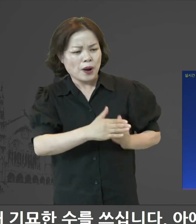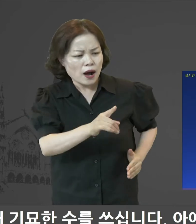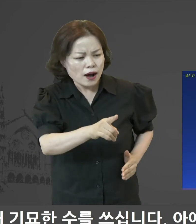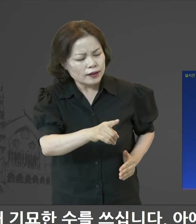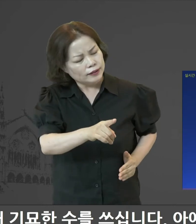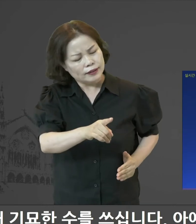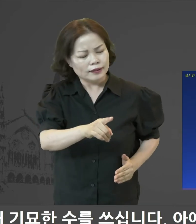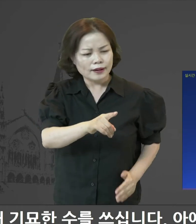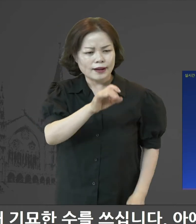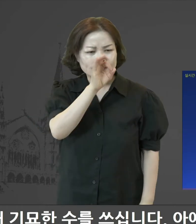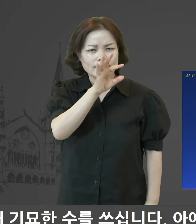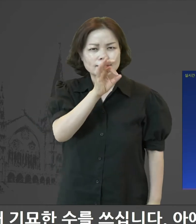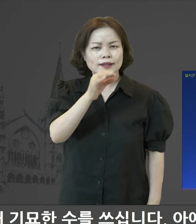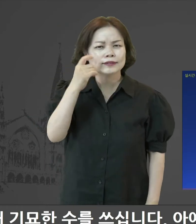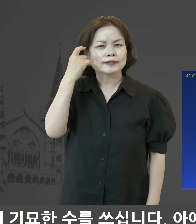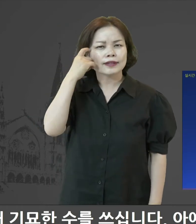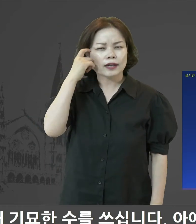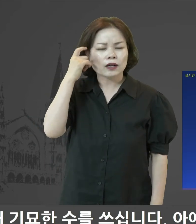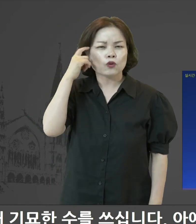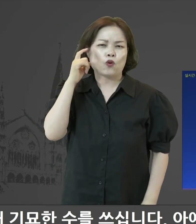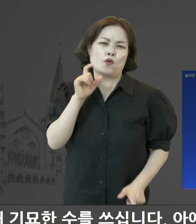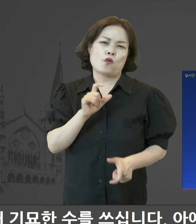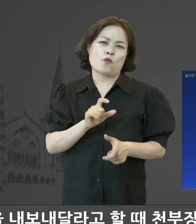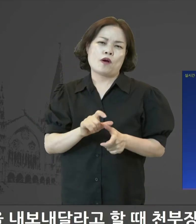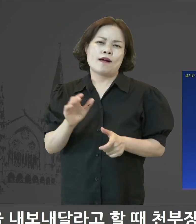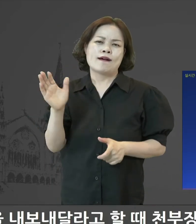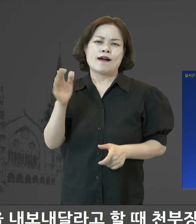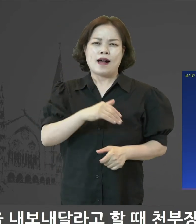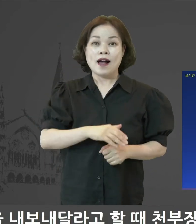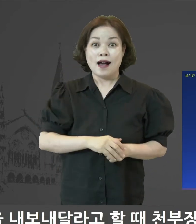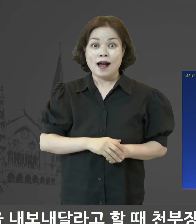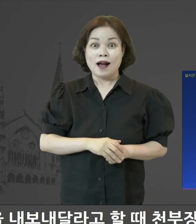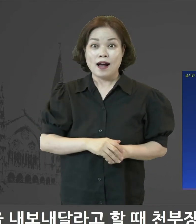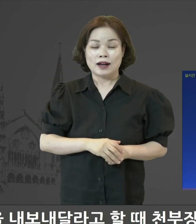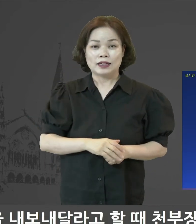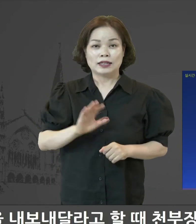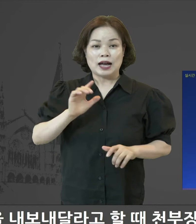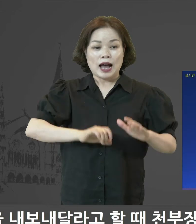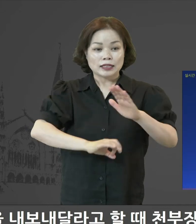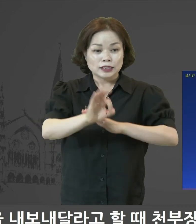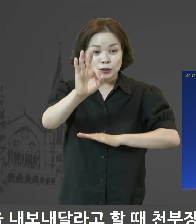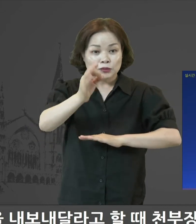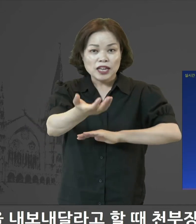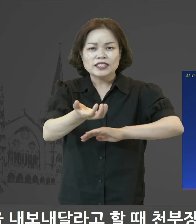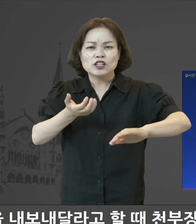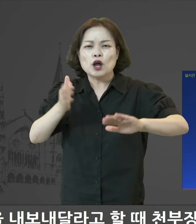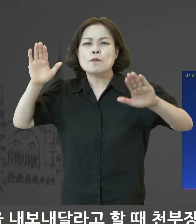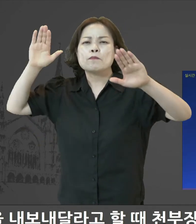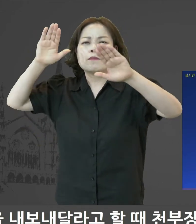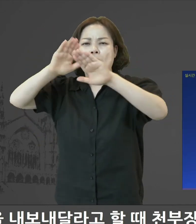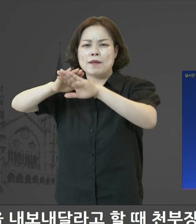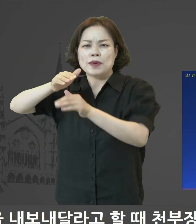입지가 안 되는 겁니다. 그래서 고민하는 중에 차라리 다음 날이 되기 전에 밤에 보내버리면